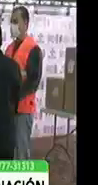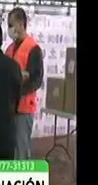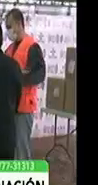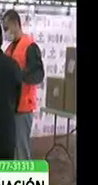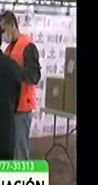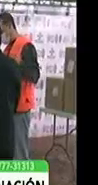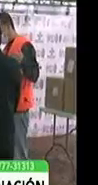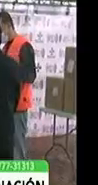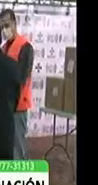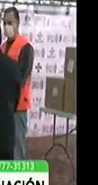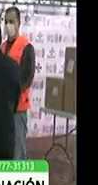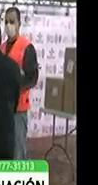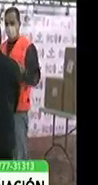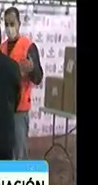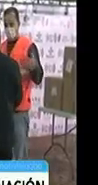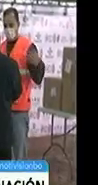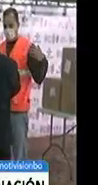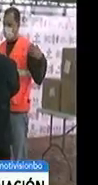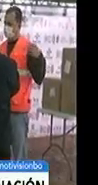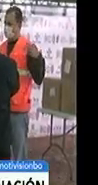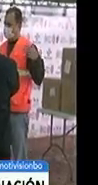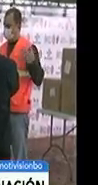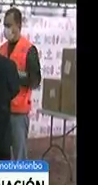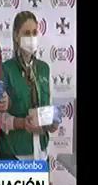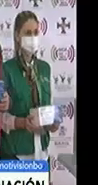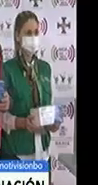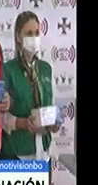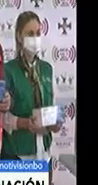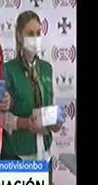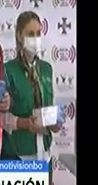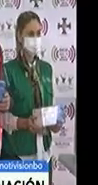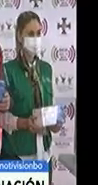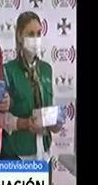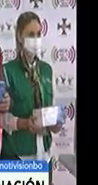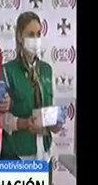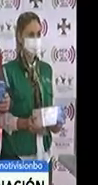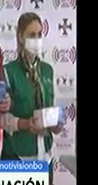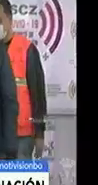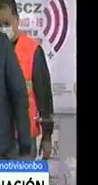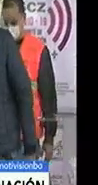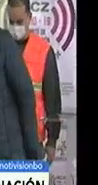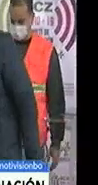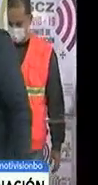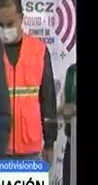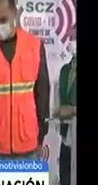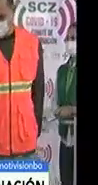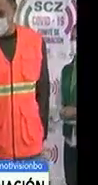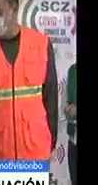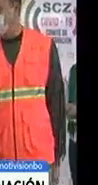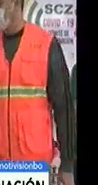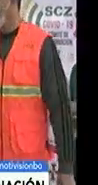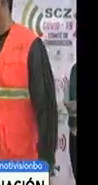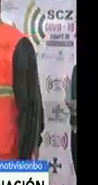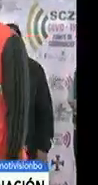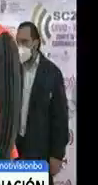empresariado. Esta institución además también financiará otros aspectos que serán fundamentales con relación al trabajo mancomunado, lo